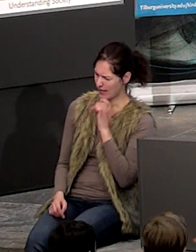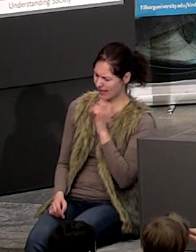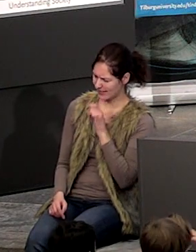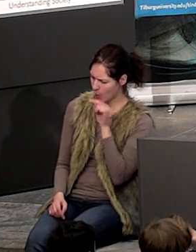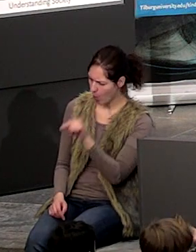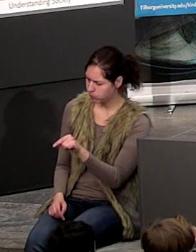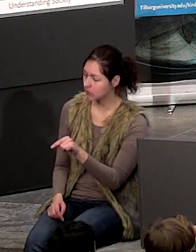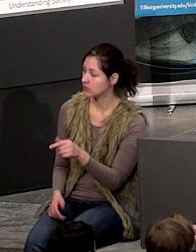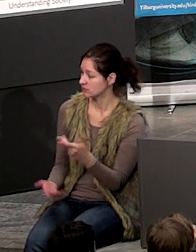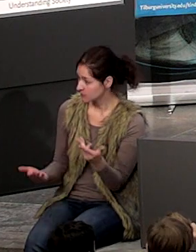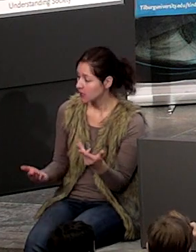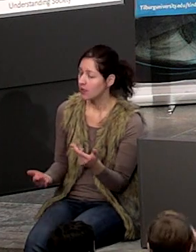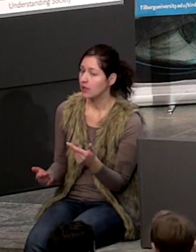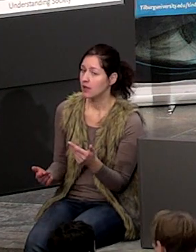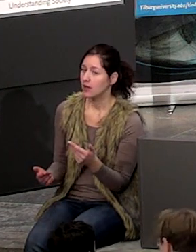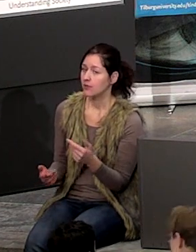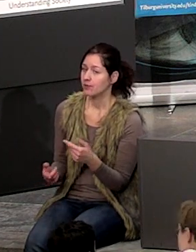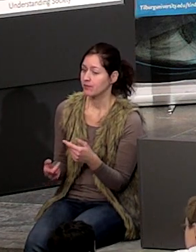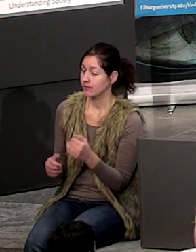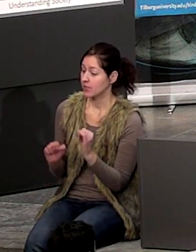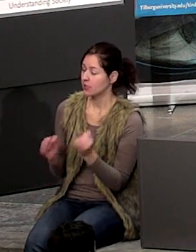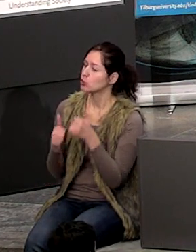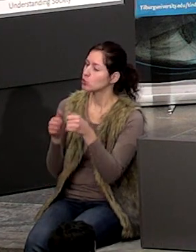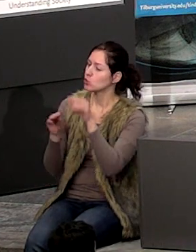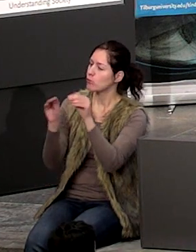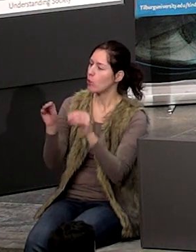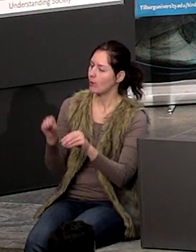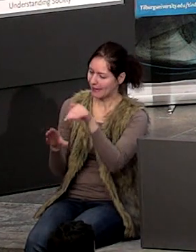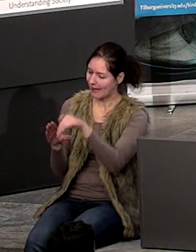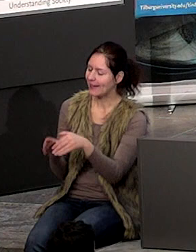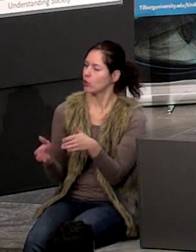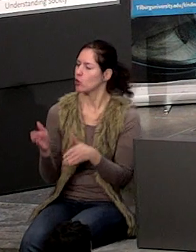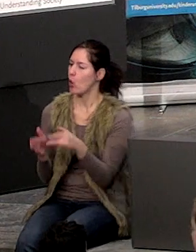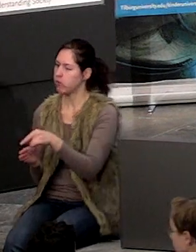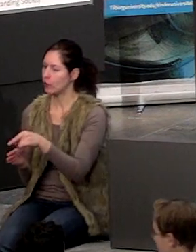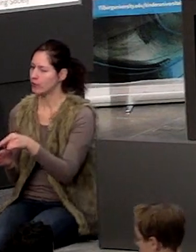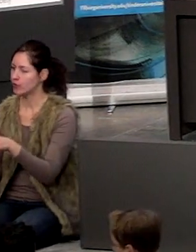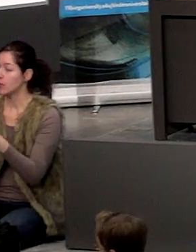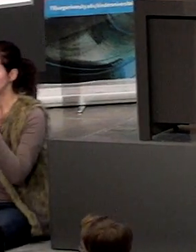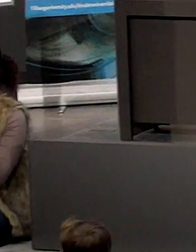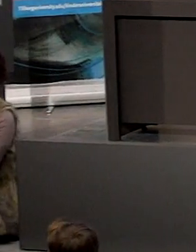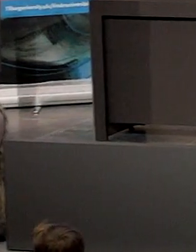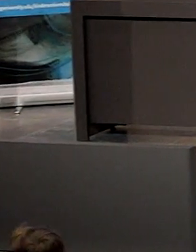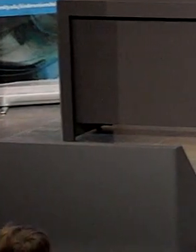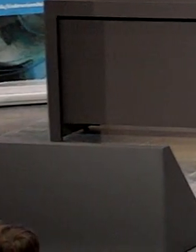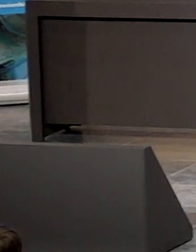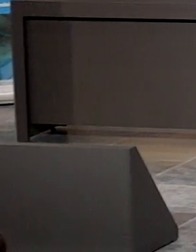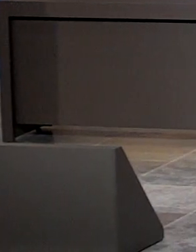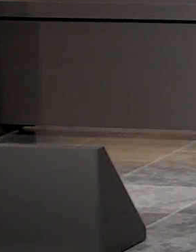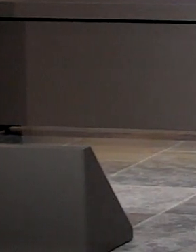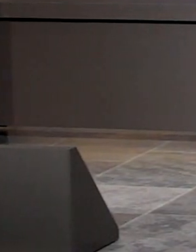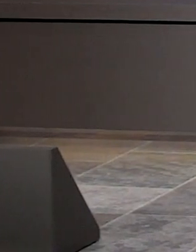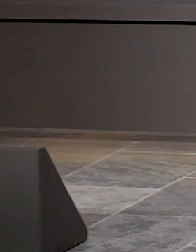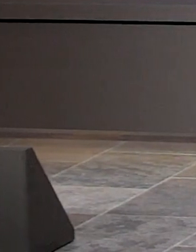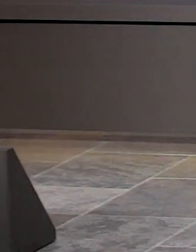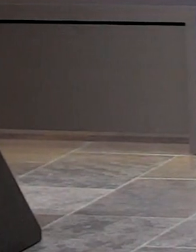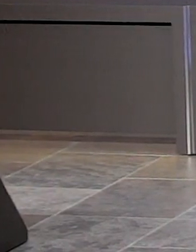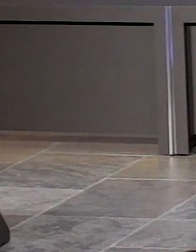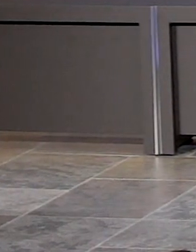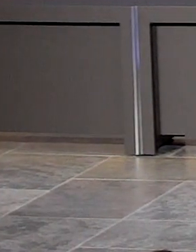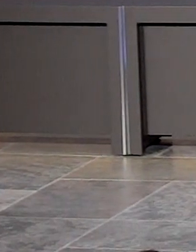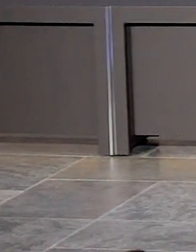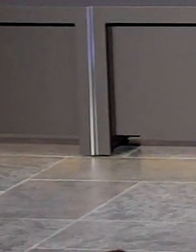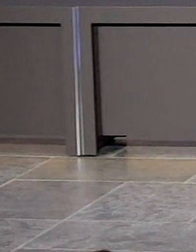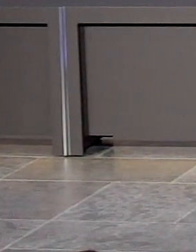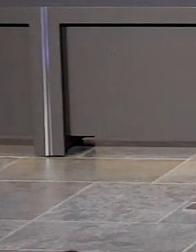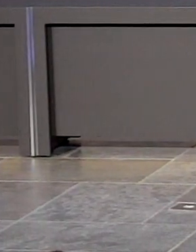gewoon programmeren. En het interessante van zo'n robotje is, als ik dat in 1 robotje kan stoppen, dan is het bijna geen werk, dat